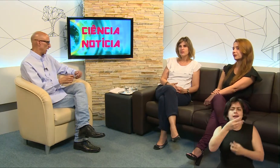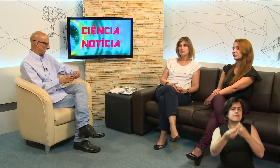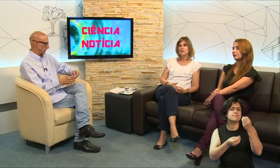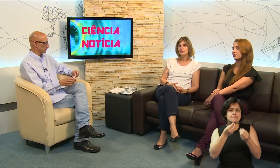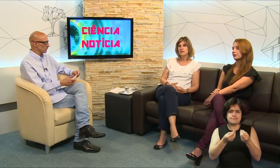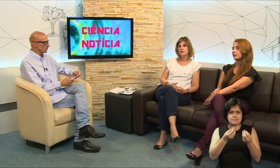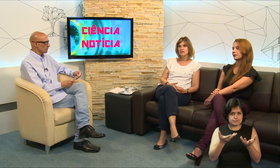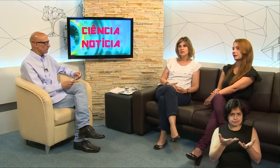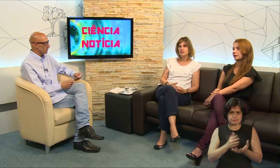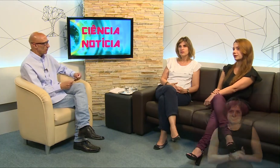área?